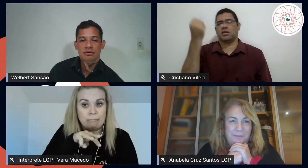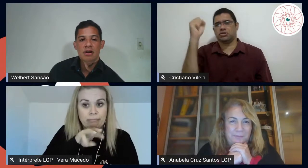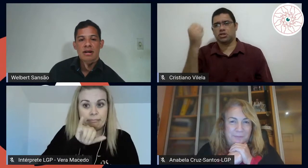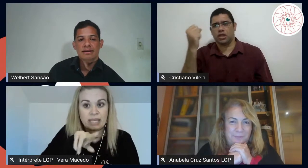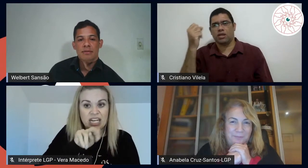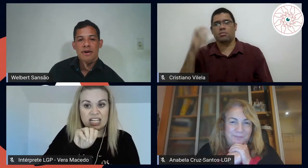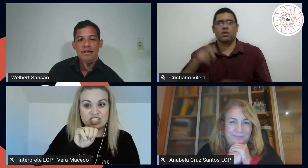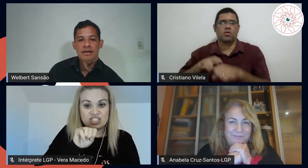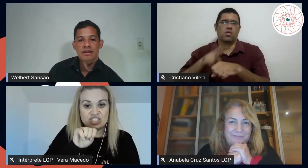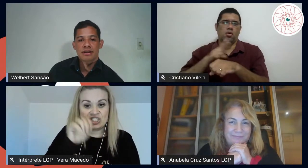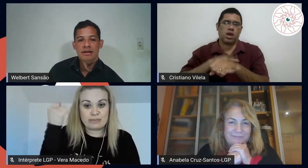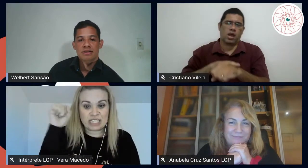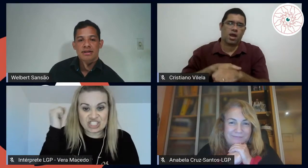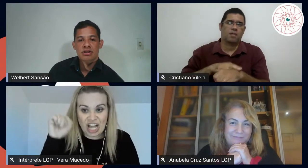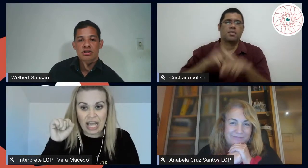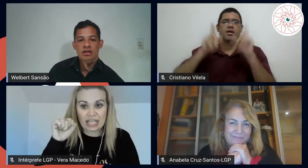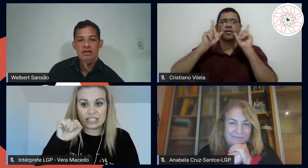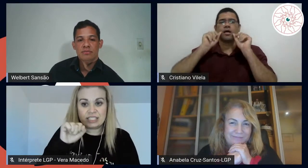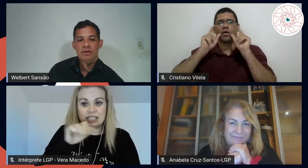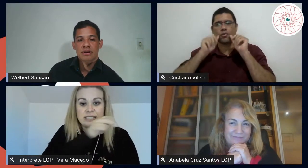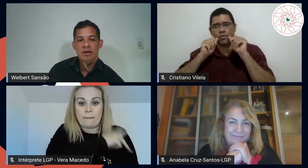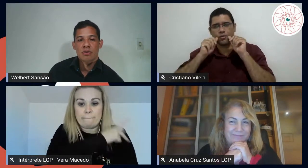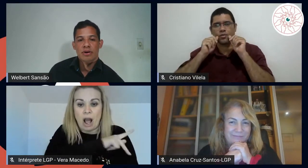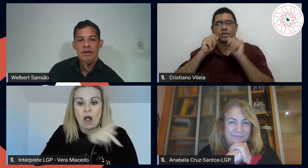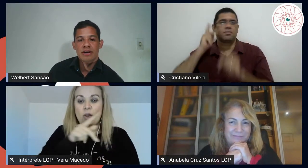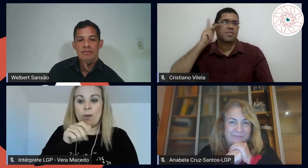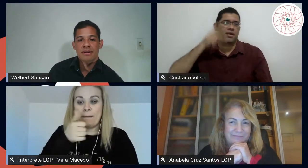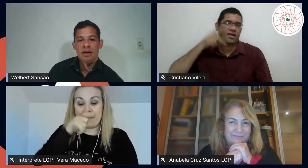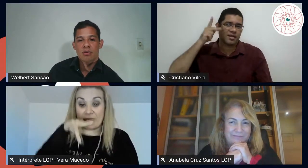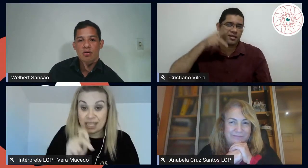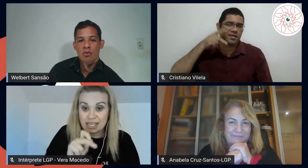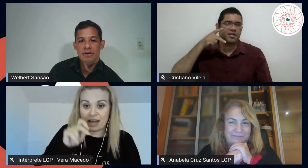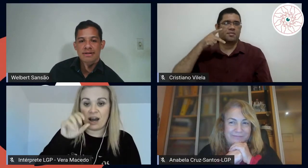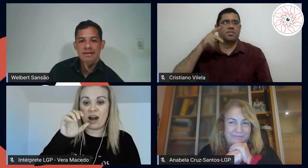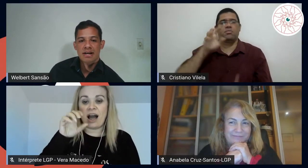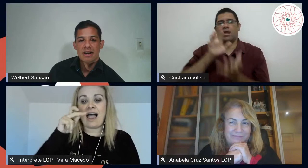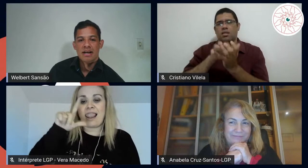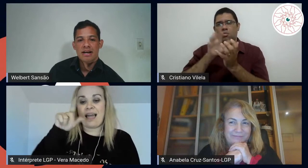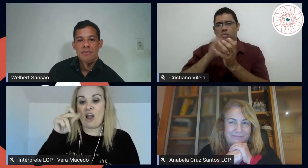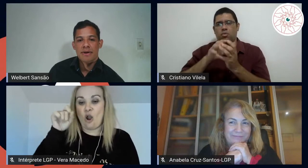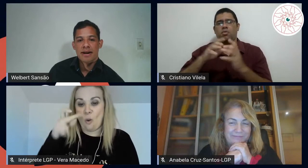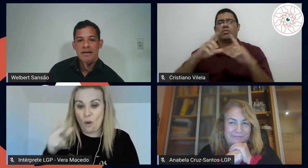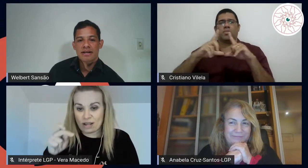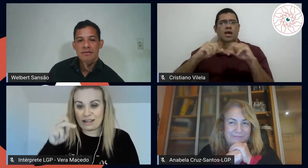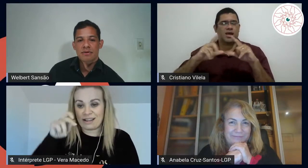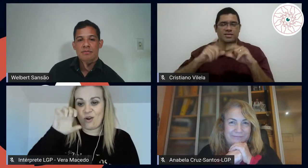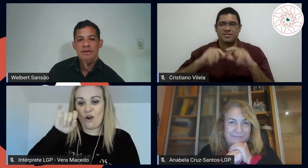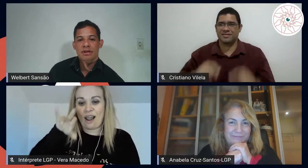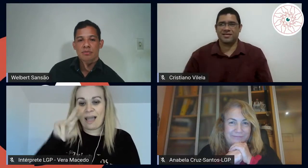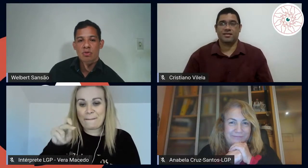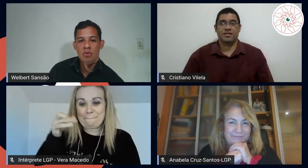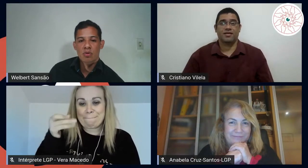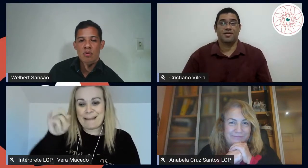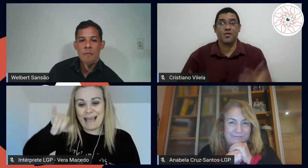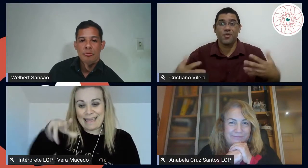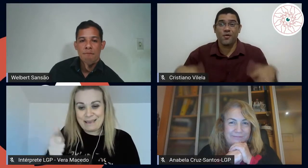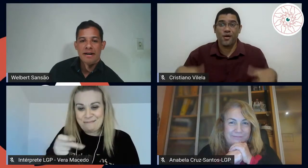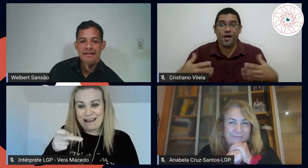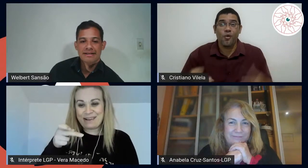São Paulo, da Bahia, Sergipe, Corãima, Alagoas, eh Paraíba,